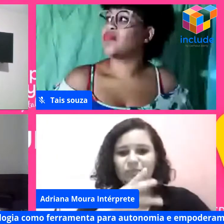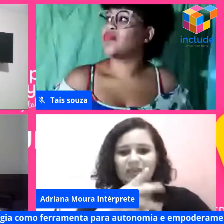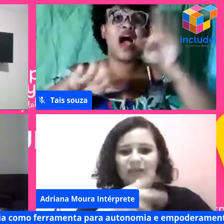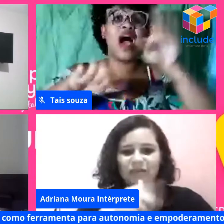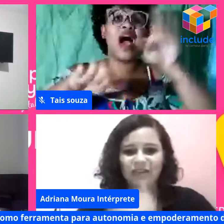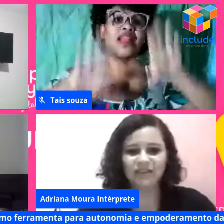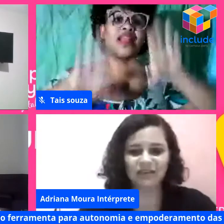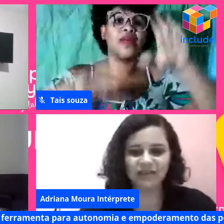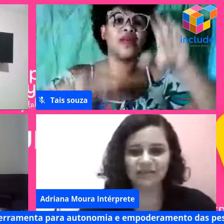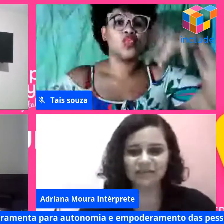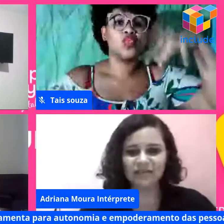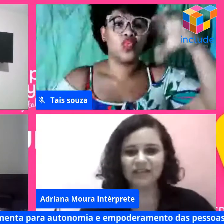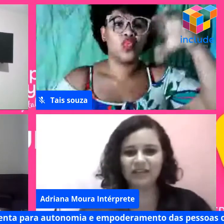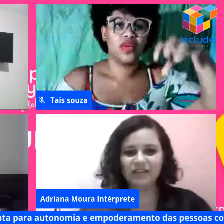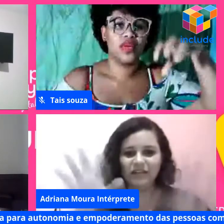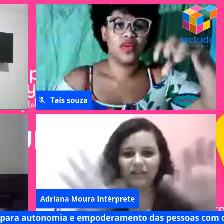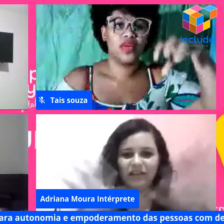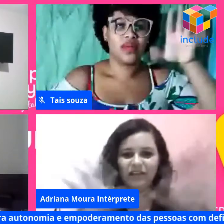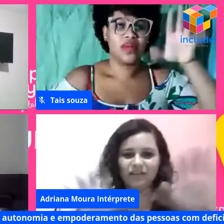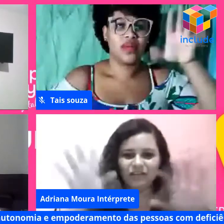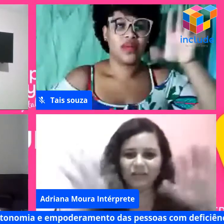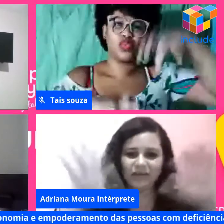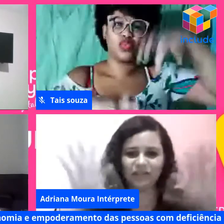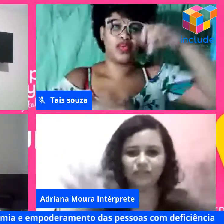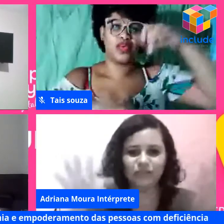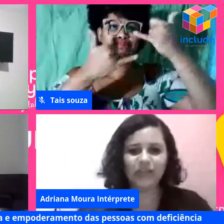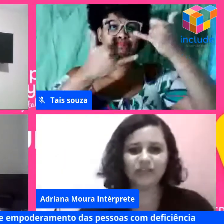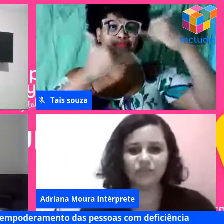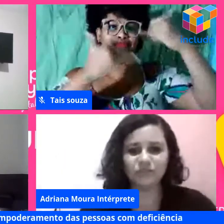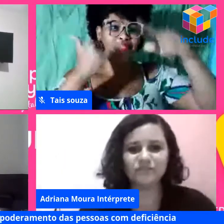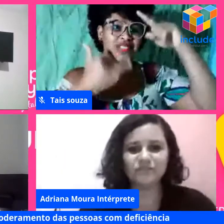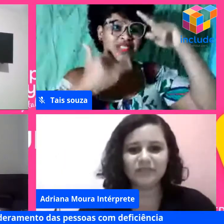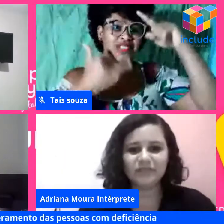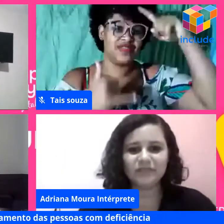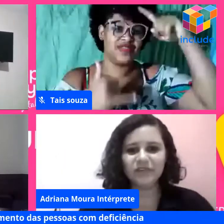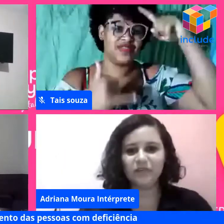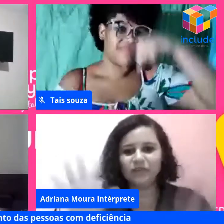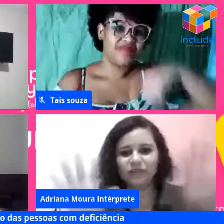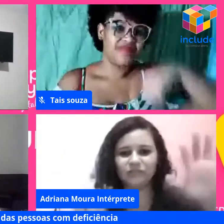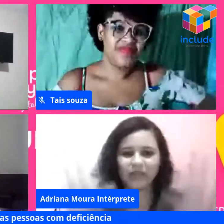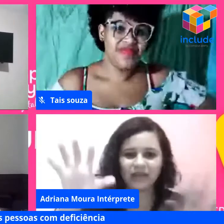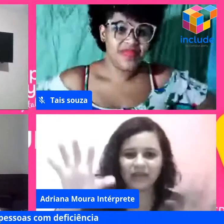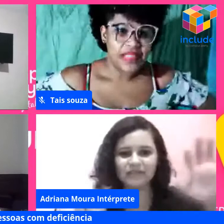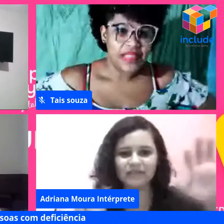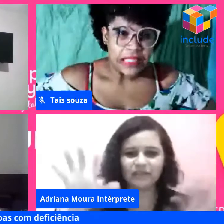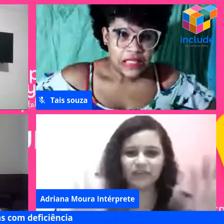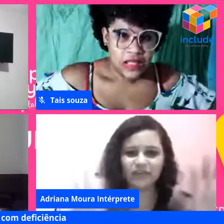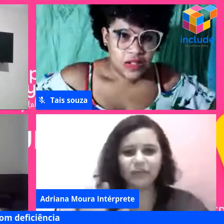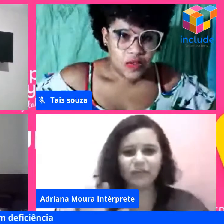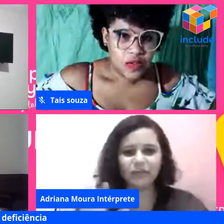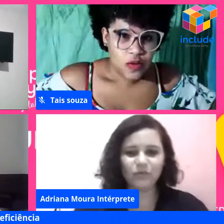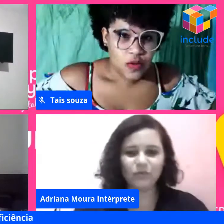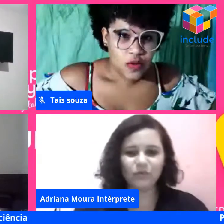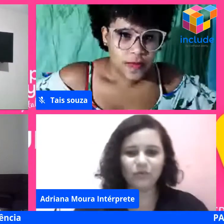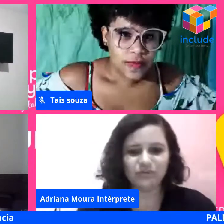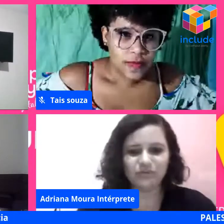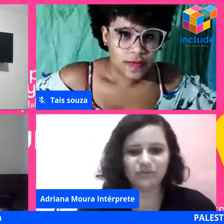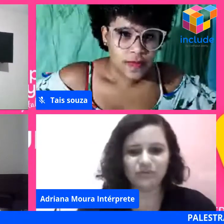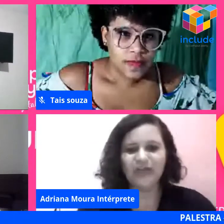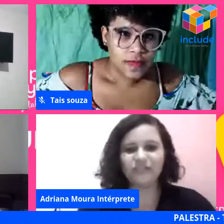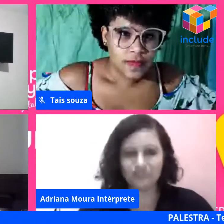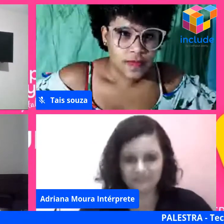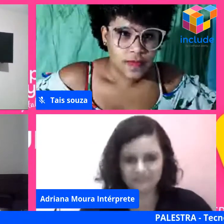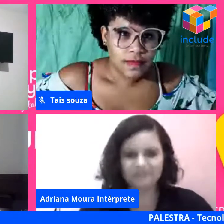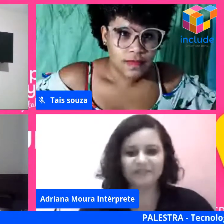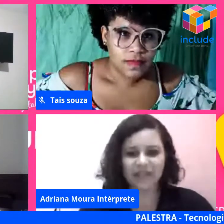Desculpe, tá ruim, tá tendo interferência, acho que é porque tá chovendo, então meu vídeo tá travando um pouco, aí tá tendo essa